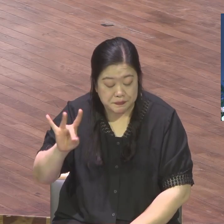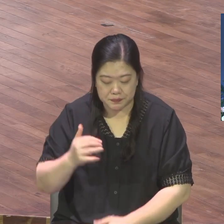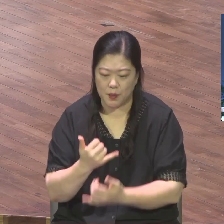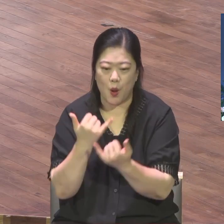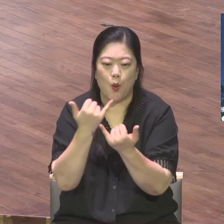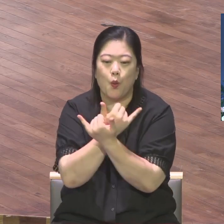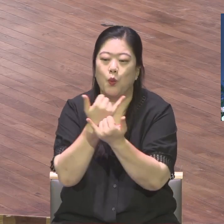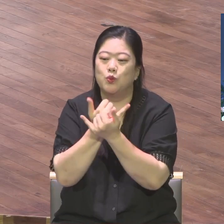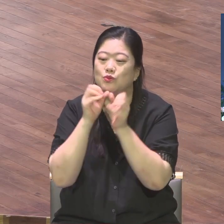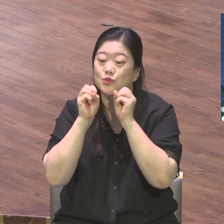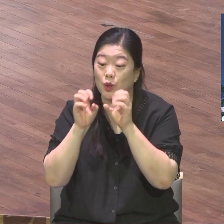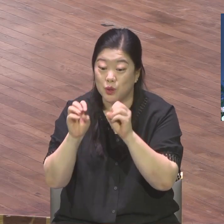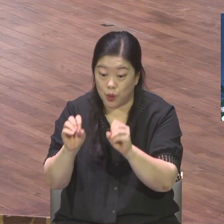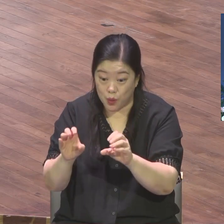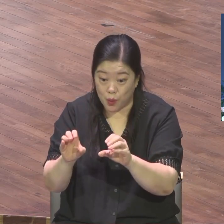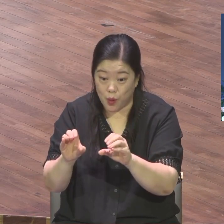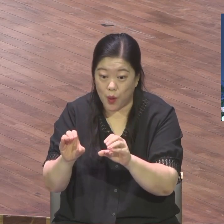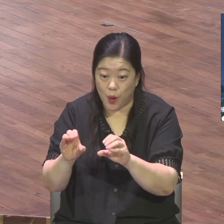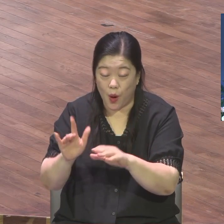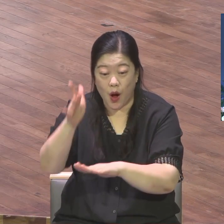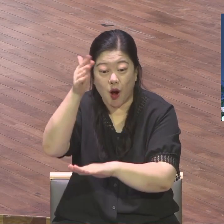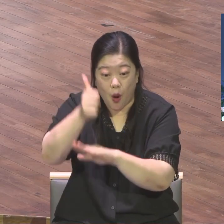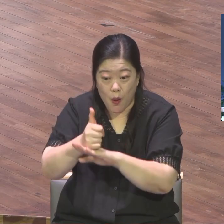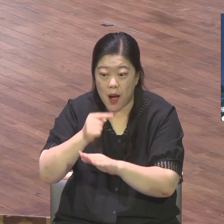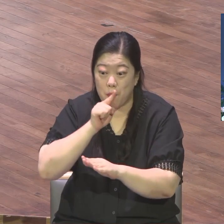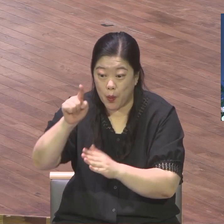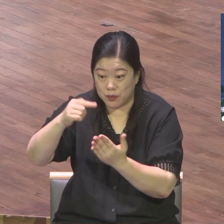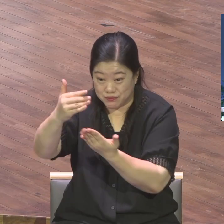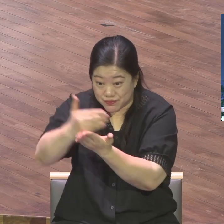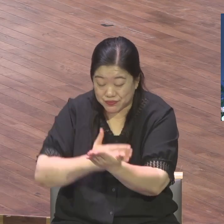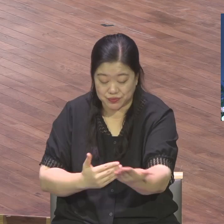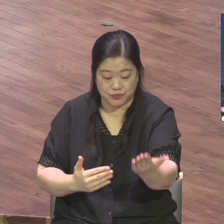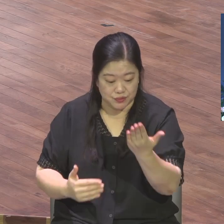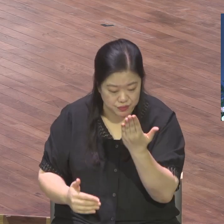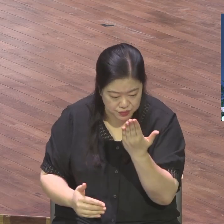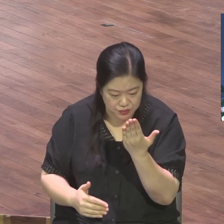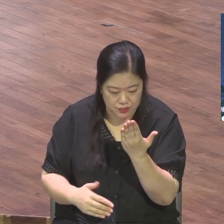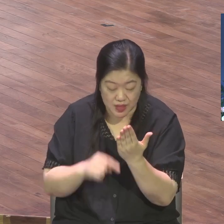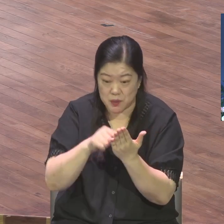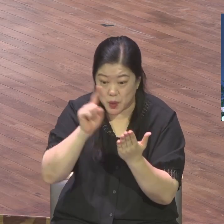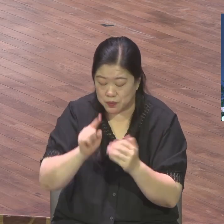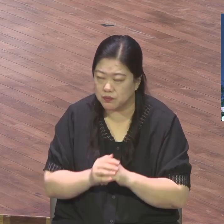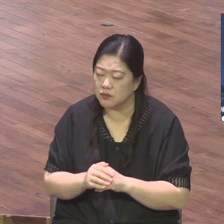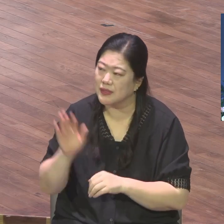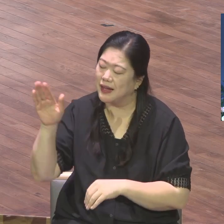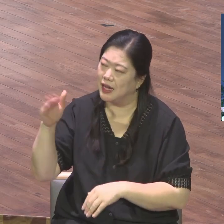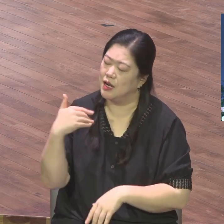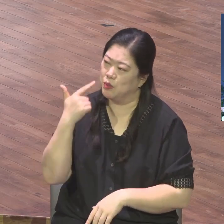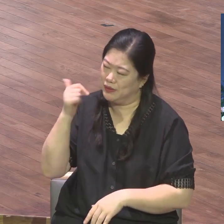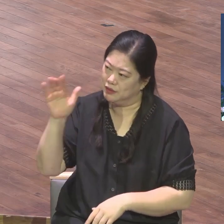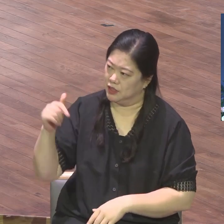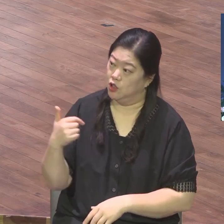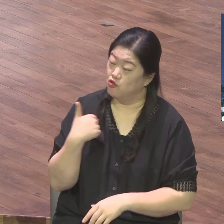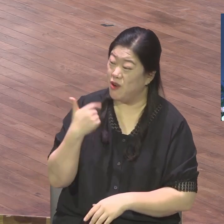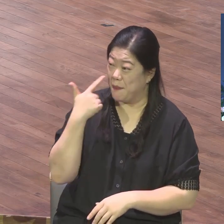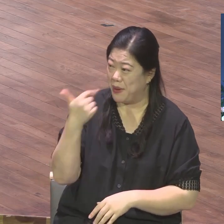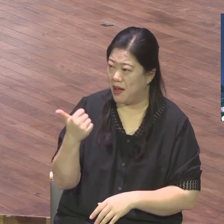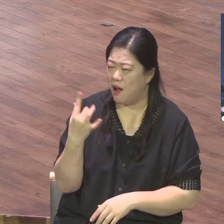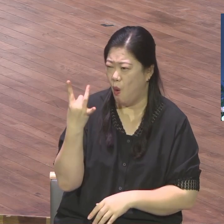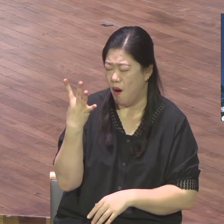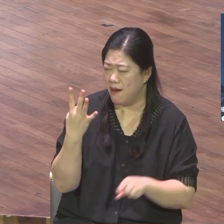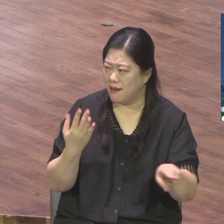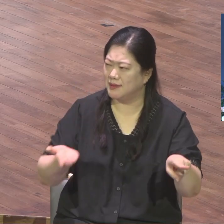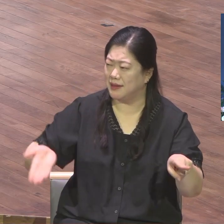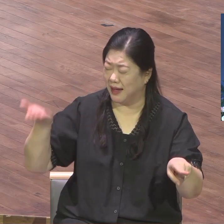아버지는 절대로 믿을 것 같지 않은데 희한하게도 내가 기도했는데 이상하게 권육팀도 예수에 응접하고